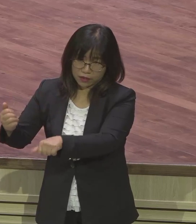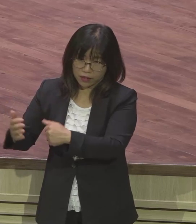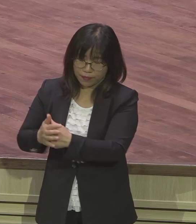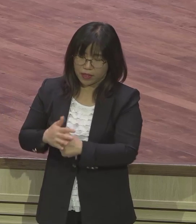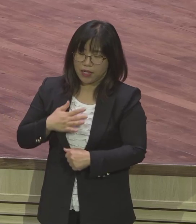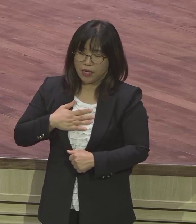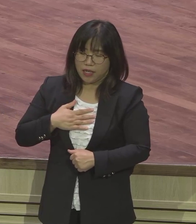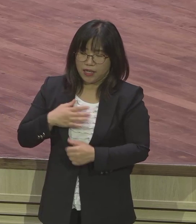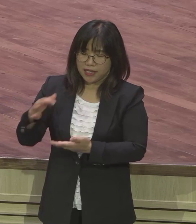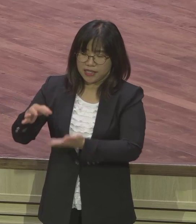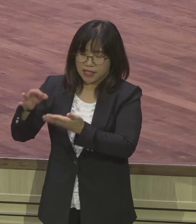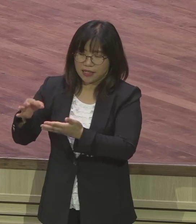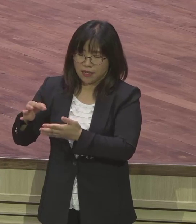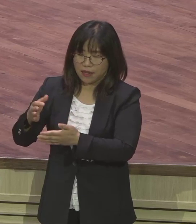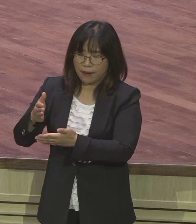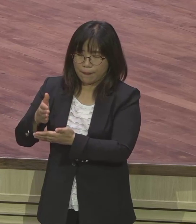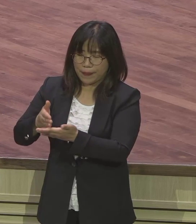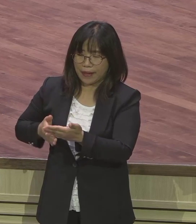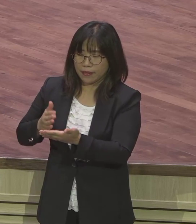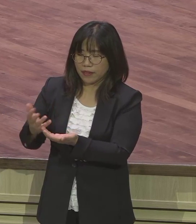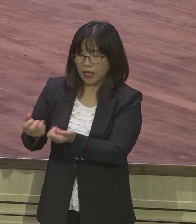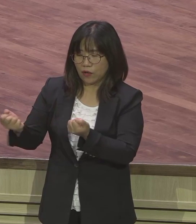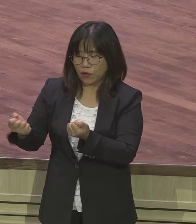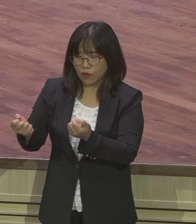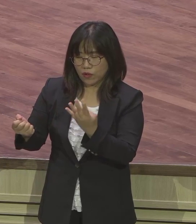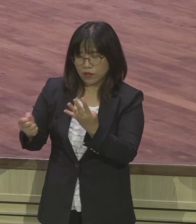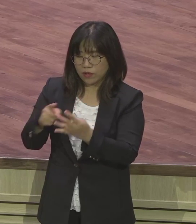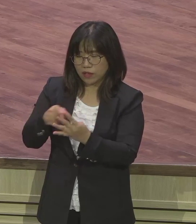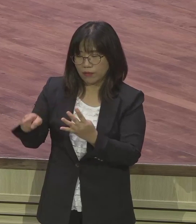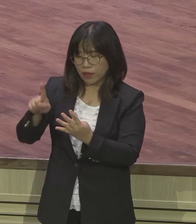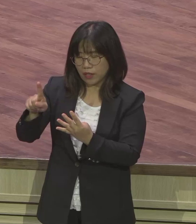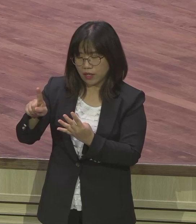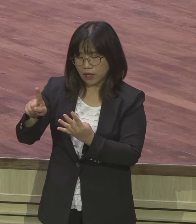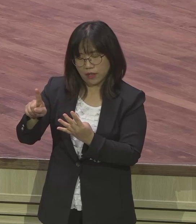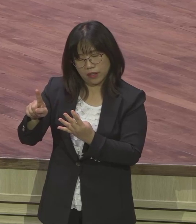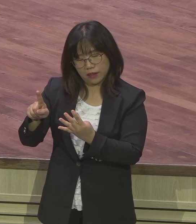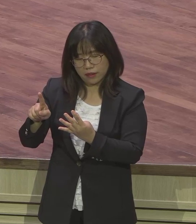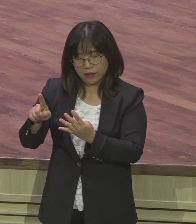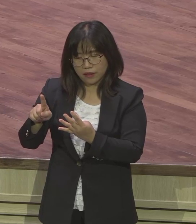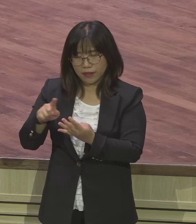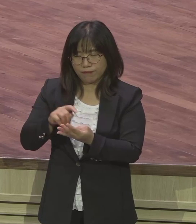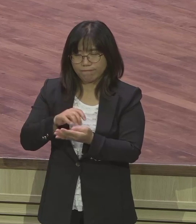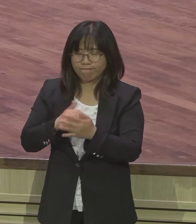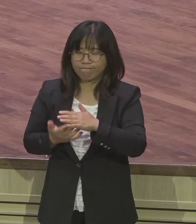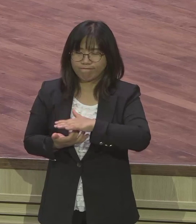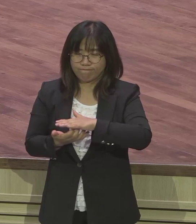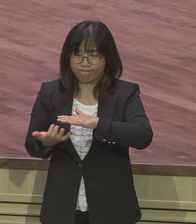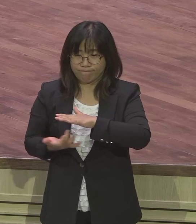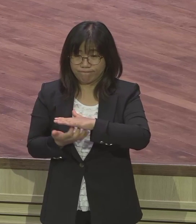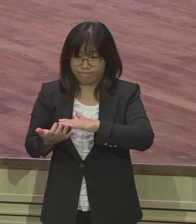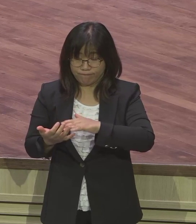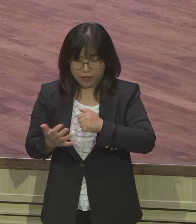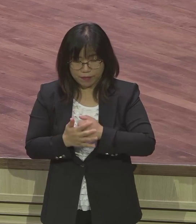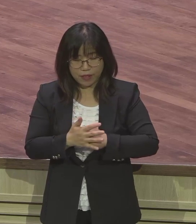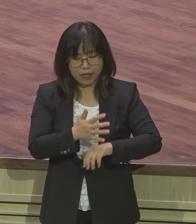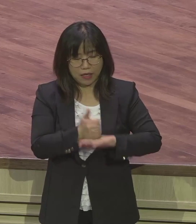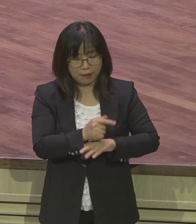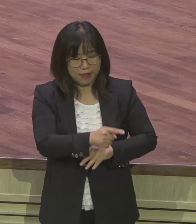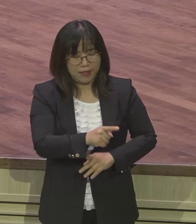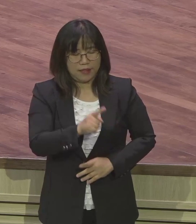% 받을 거에 4분의 1이 줄어들긴 이것은 하나님 보시기에 아주 악한 행동이었다 이로